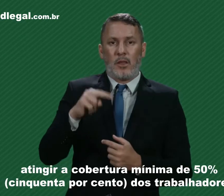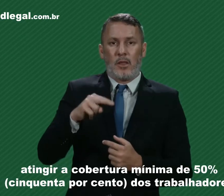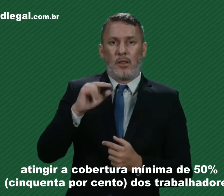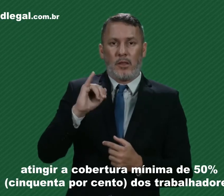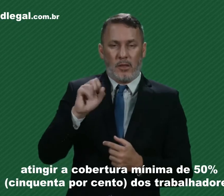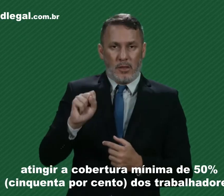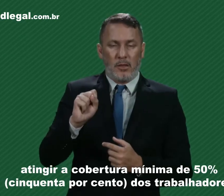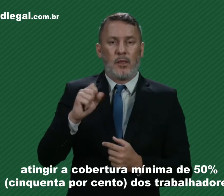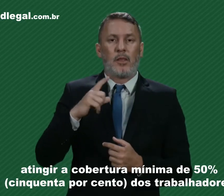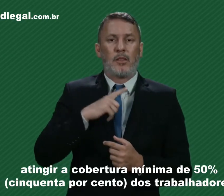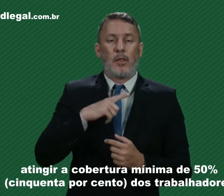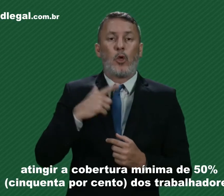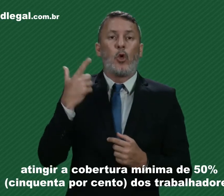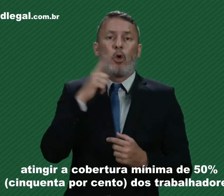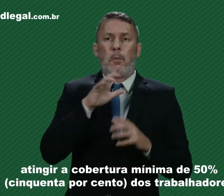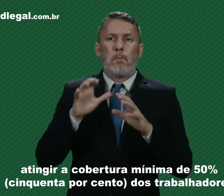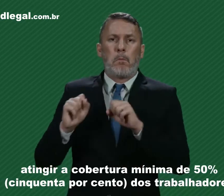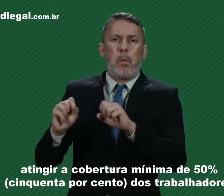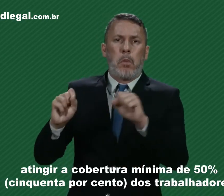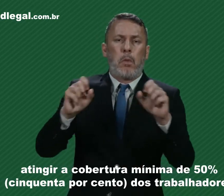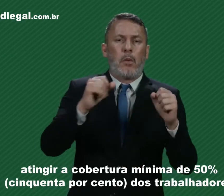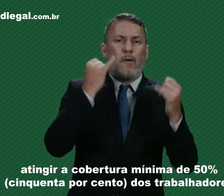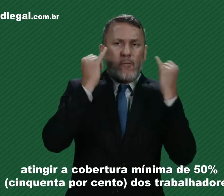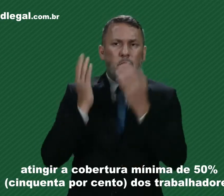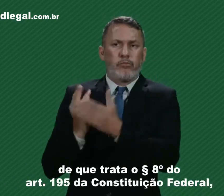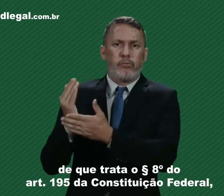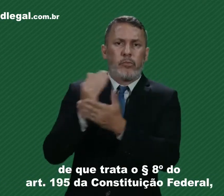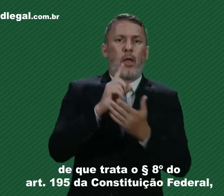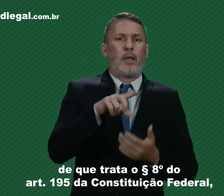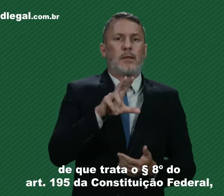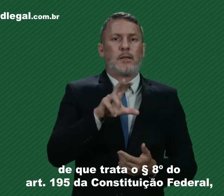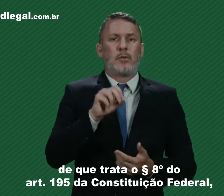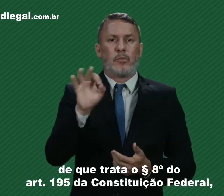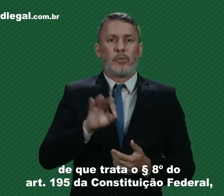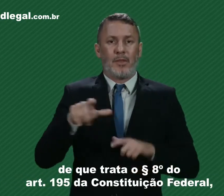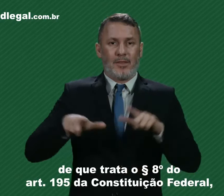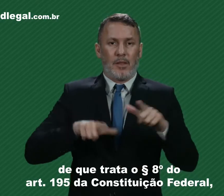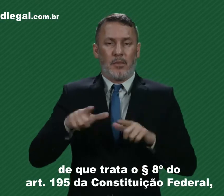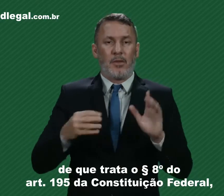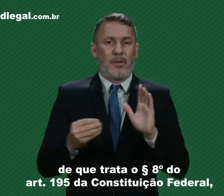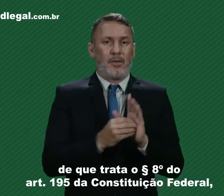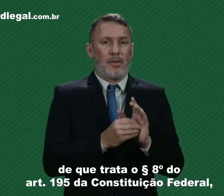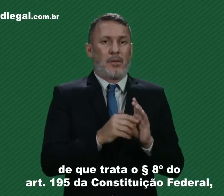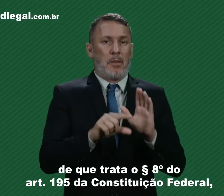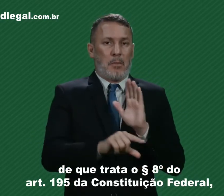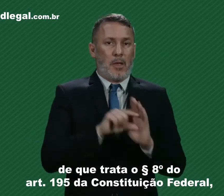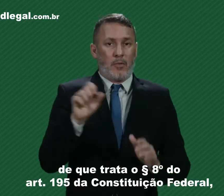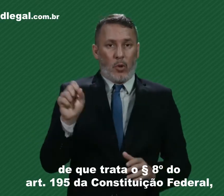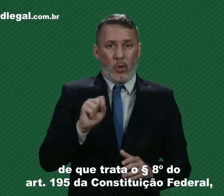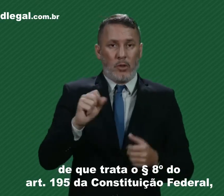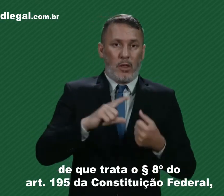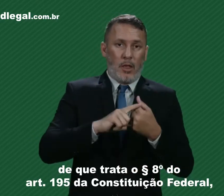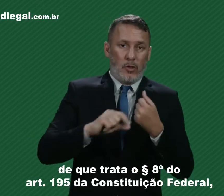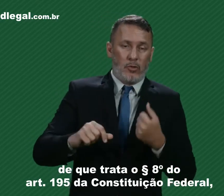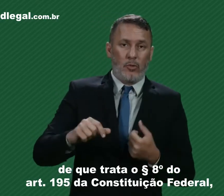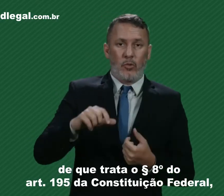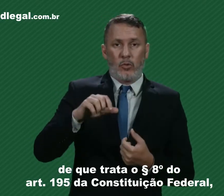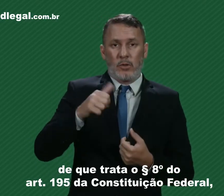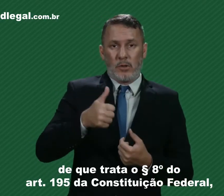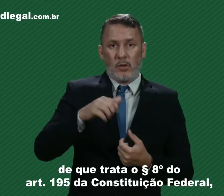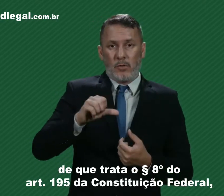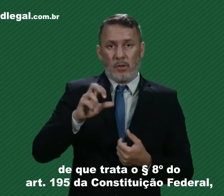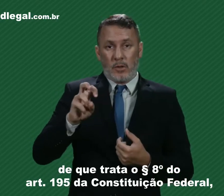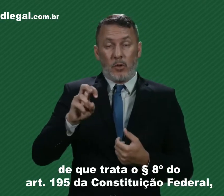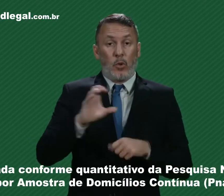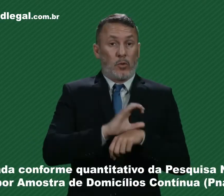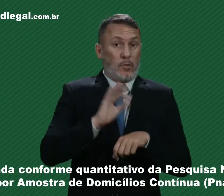a cobertura mínima de 50% dos trabalhadores de que trata o parágrafo 8º do artigo 195 da